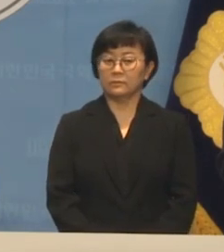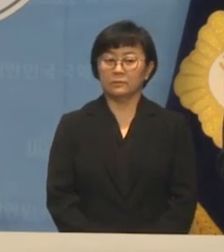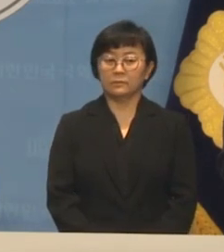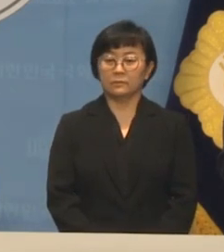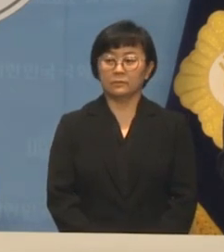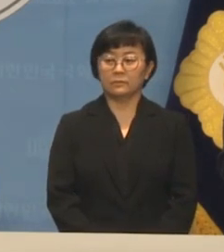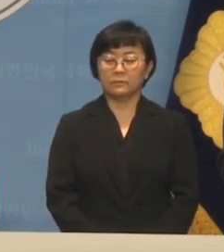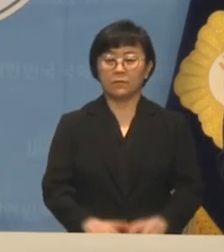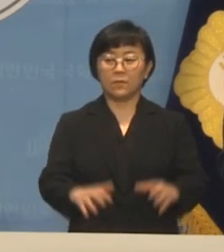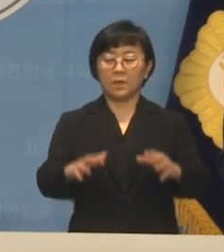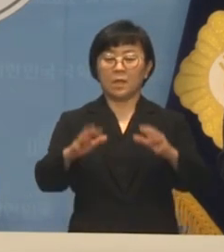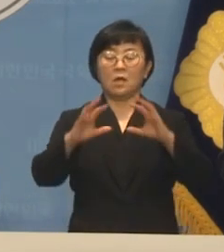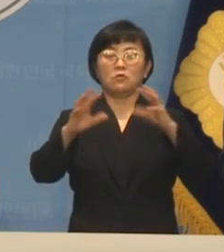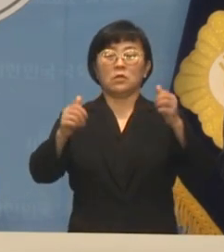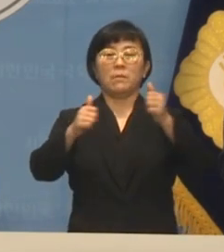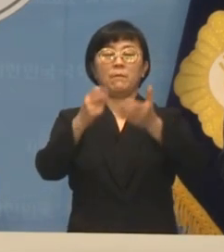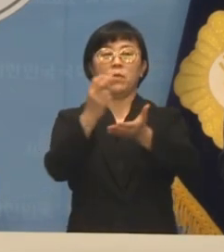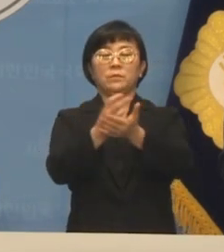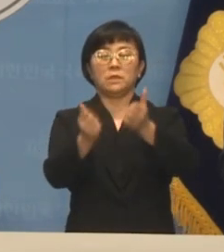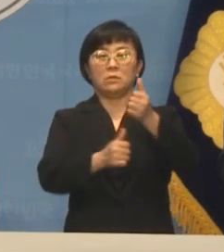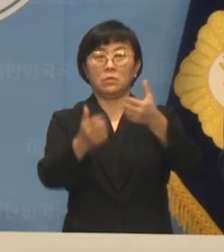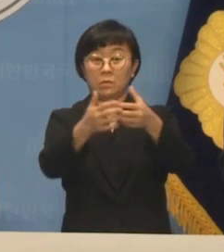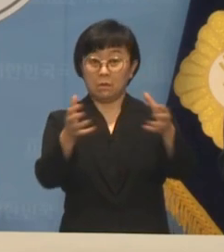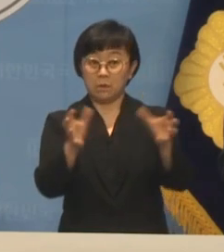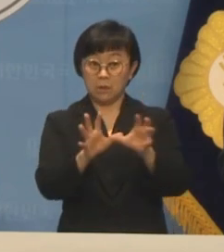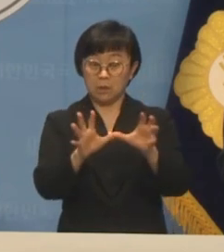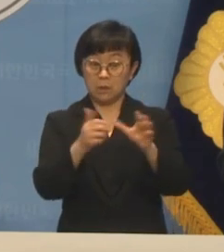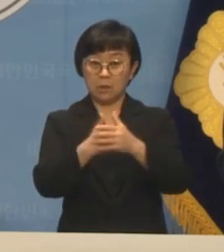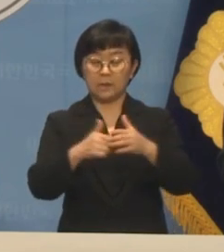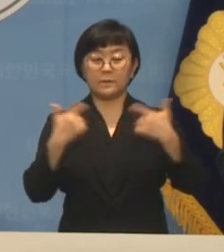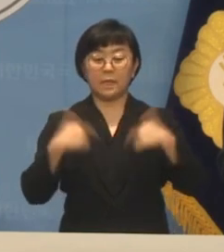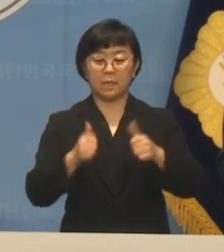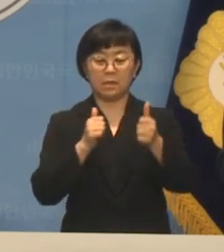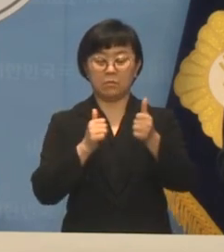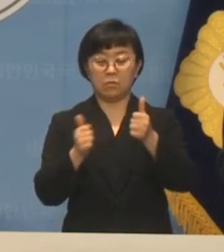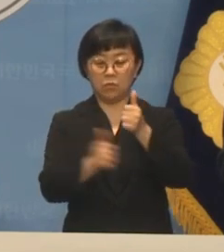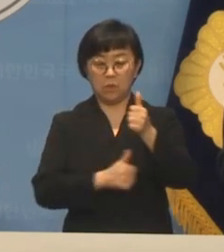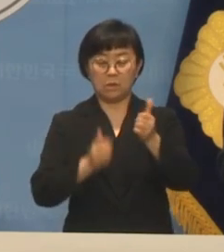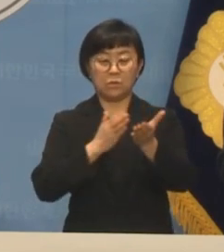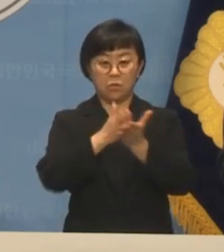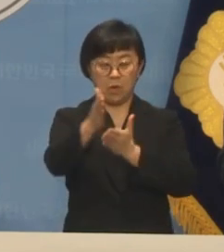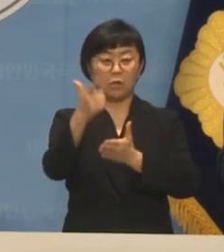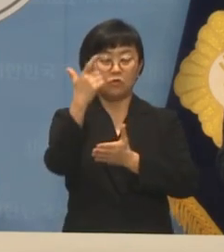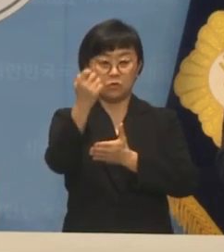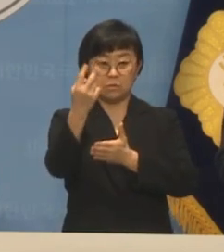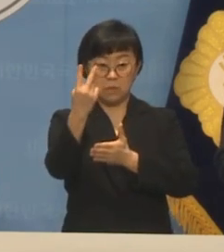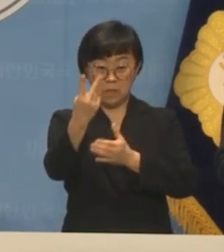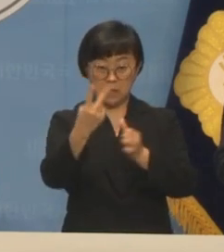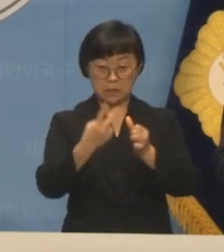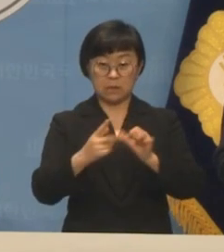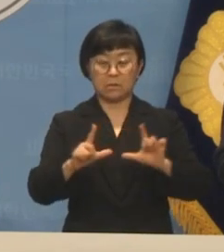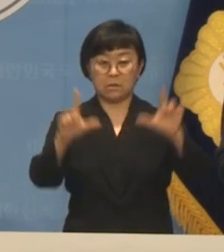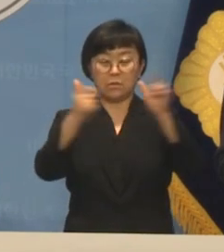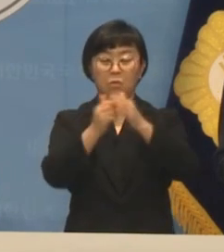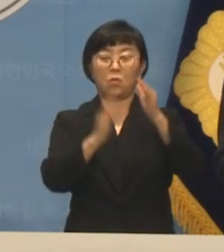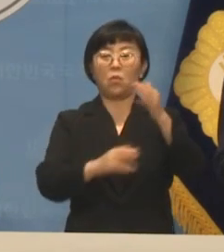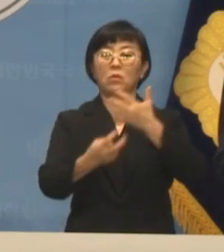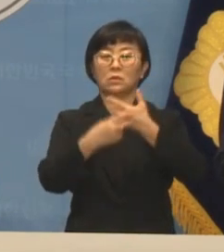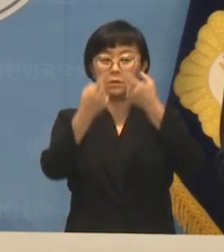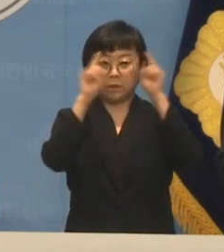네, 국회 법제사법위원회가 지금 상임위를 통과한 지 62일째 되는